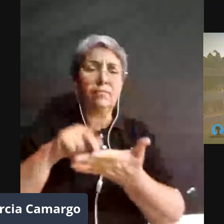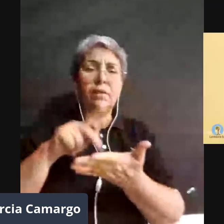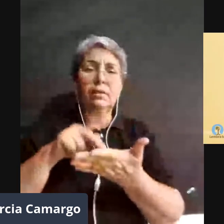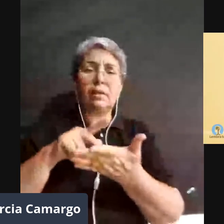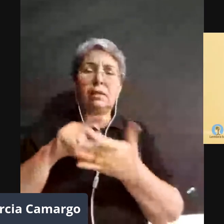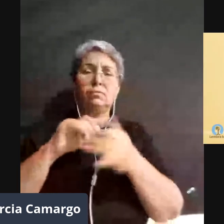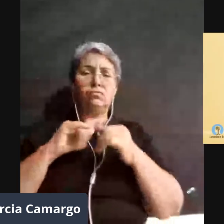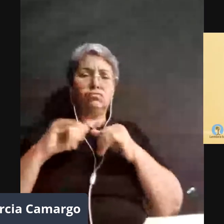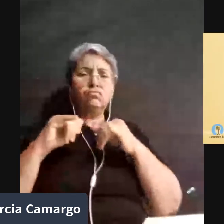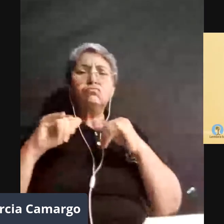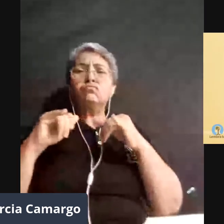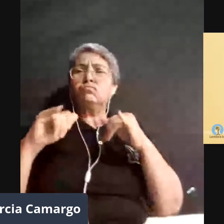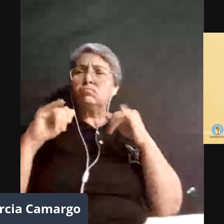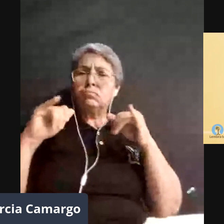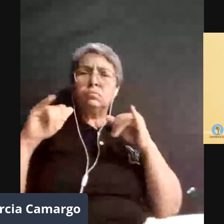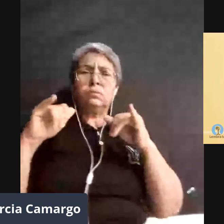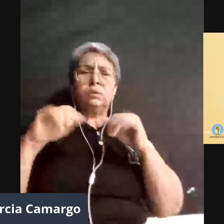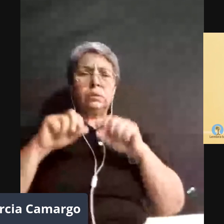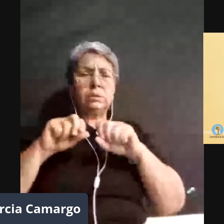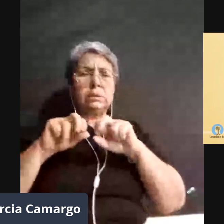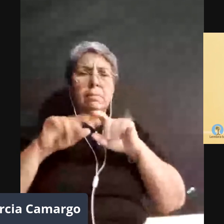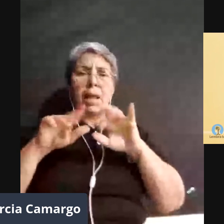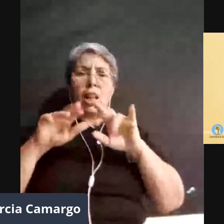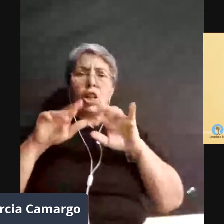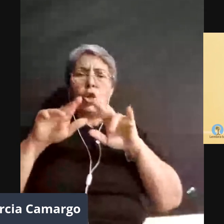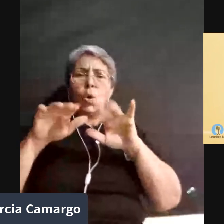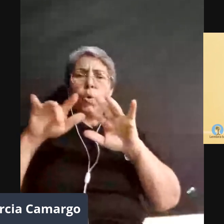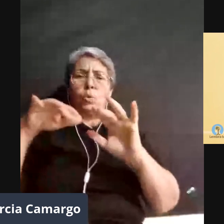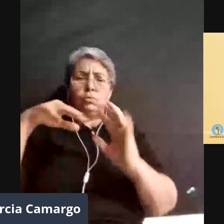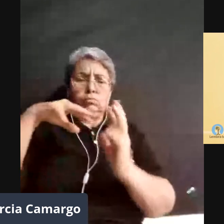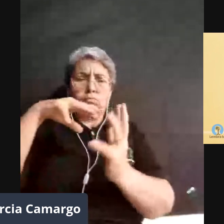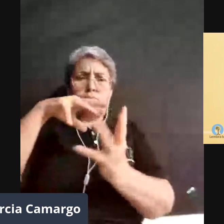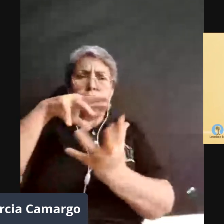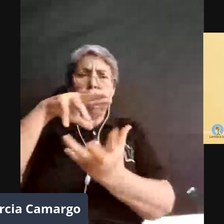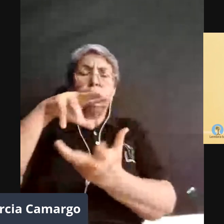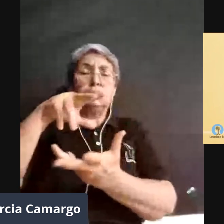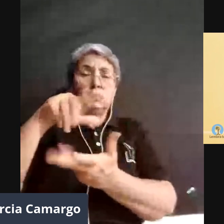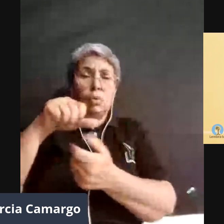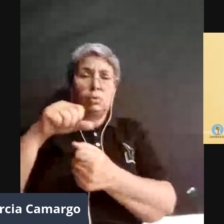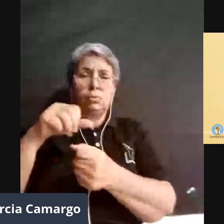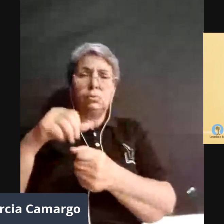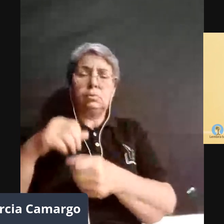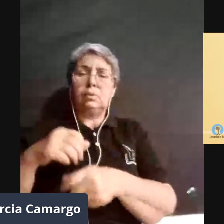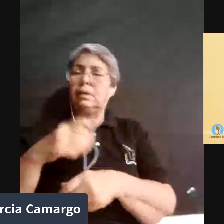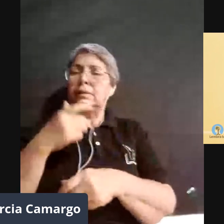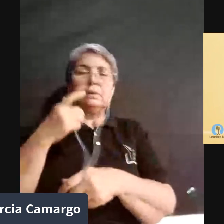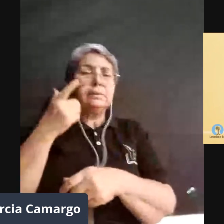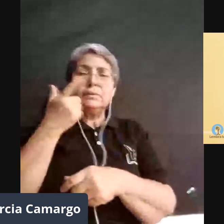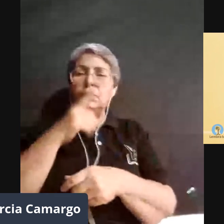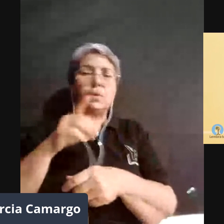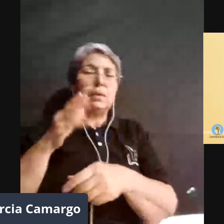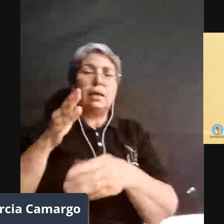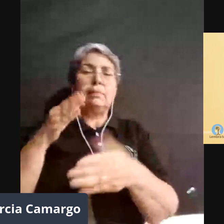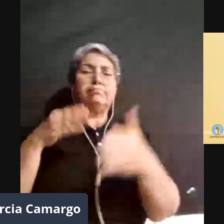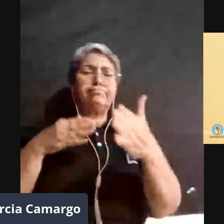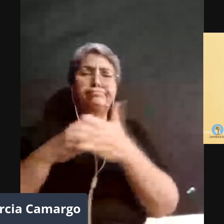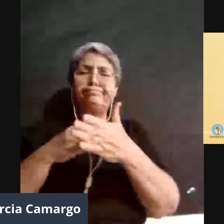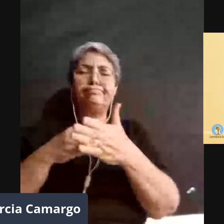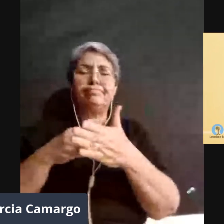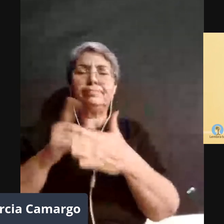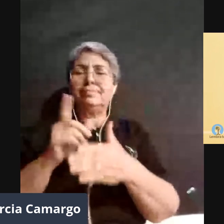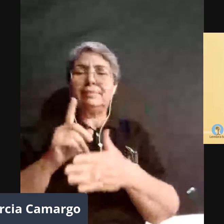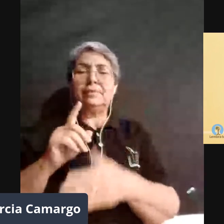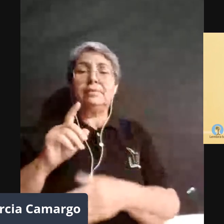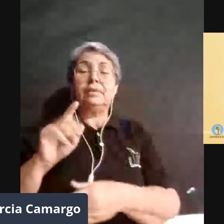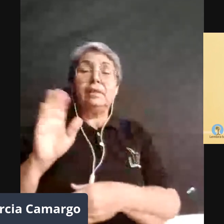energia e segurança, espalhou-se como fogo na palha. Nenhum esforço poderia impedir seu progresso. E a irmã White disse que a